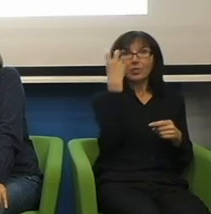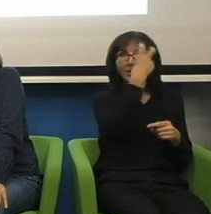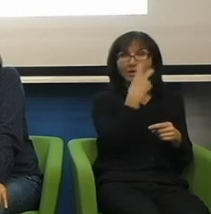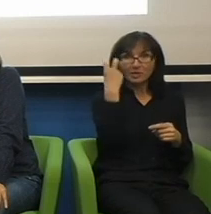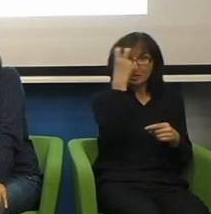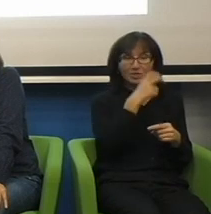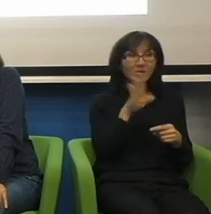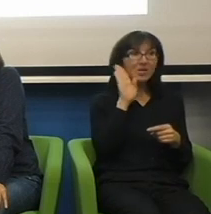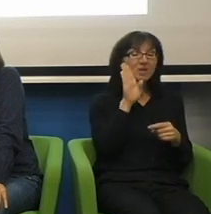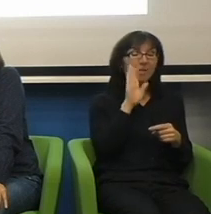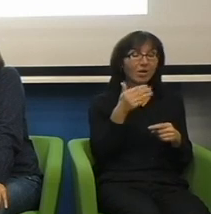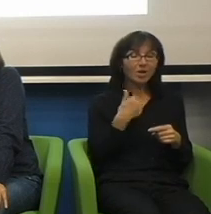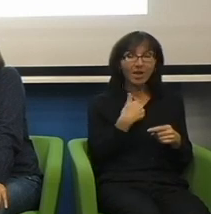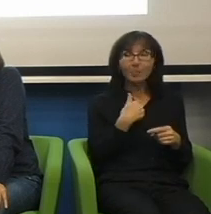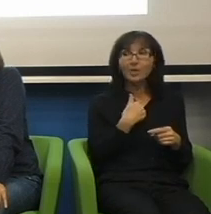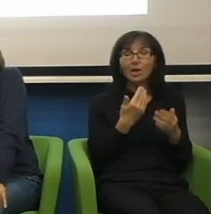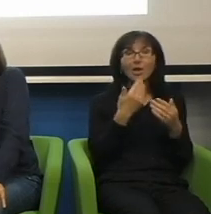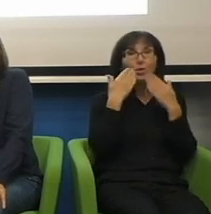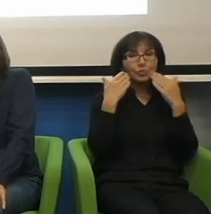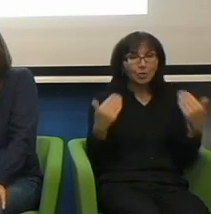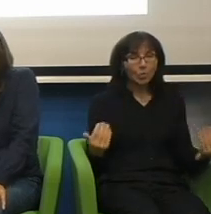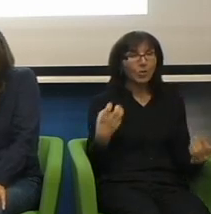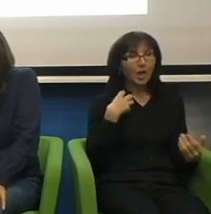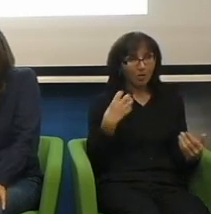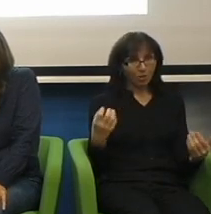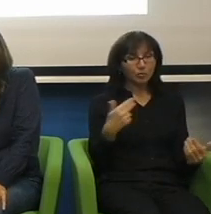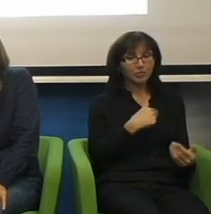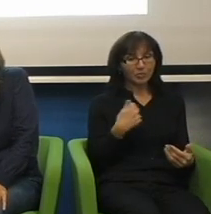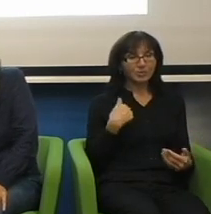dla mnie. Czyli bardzo, bardzo dziękuję naszym gościom.